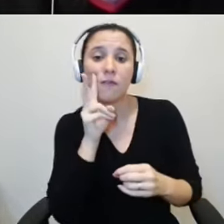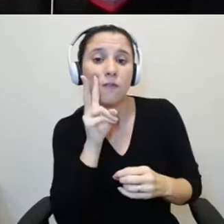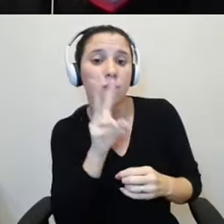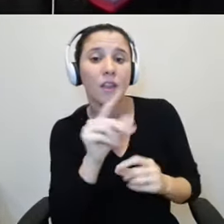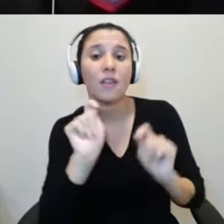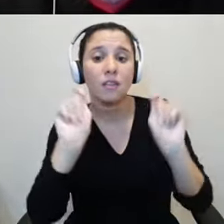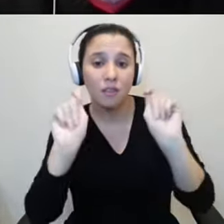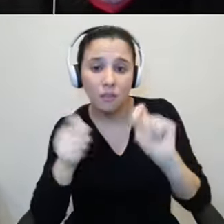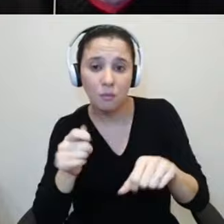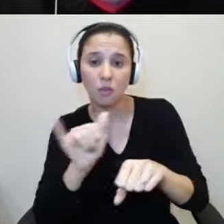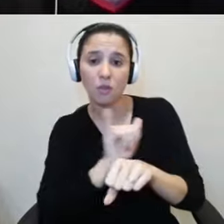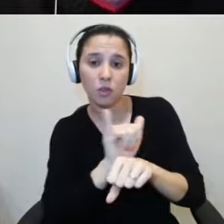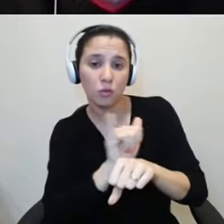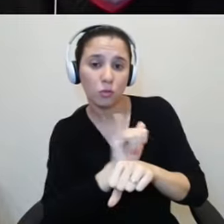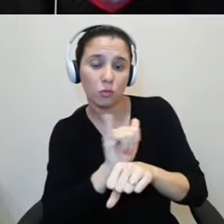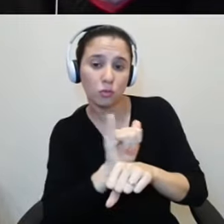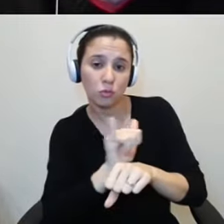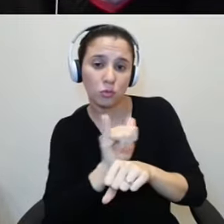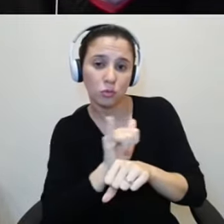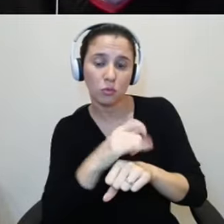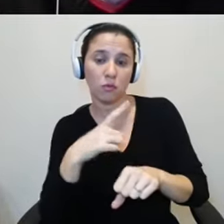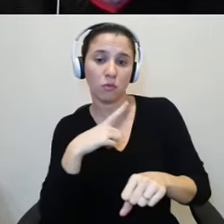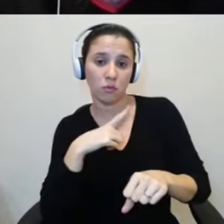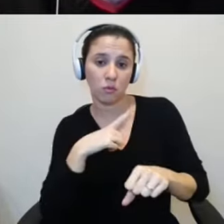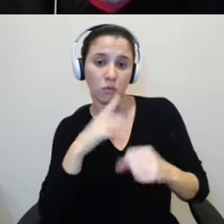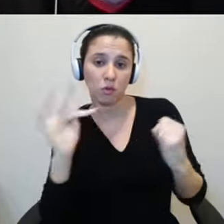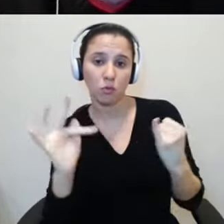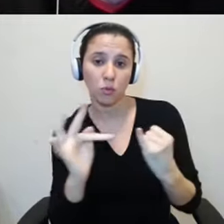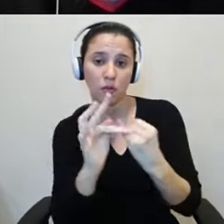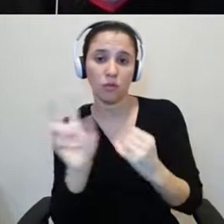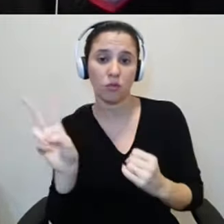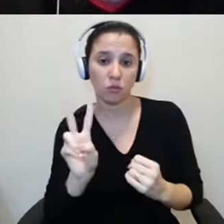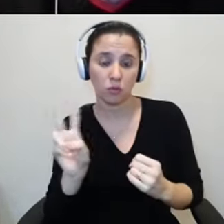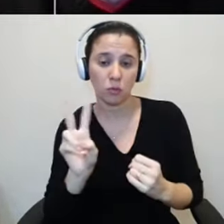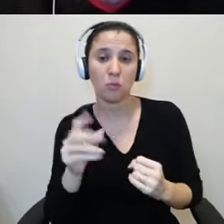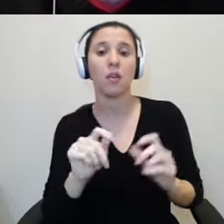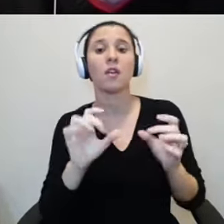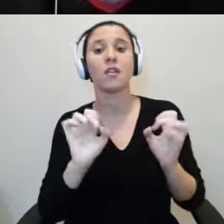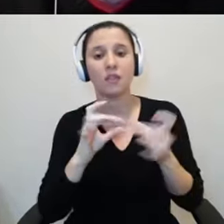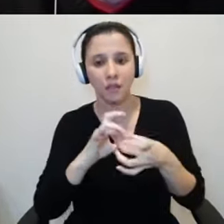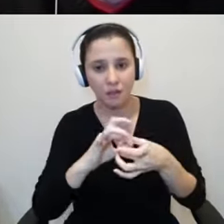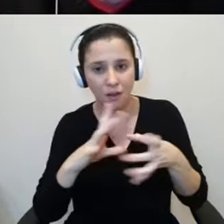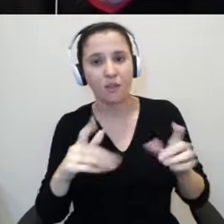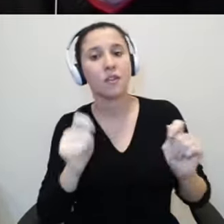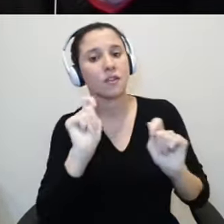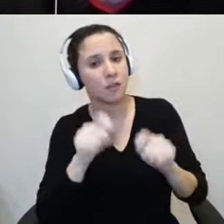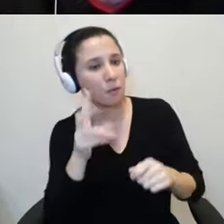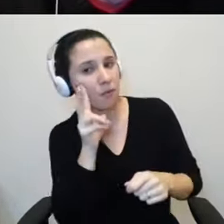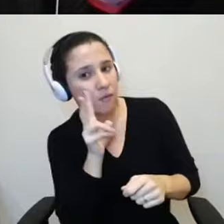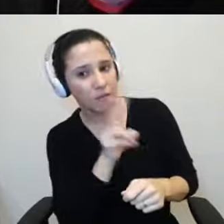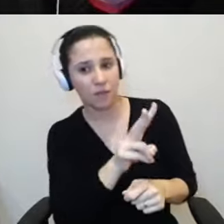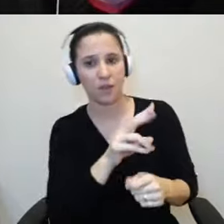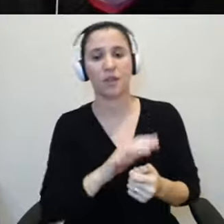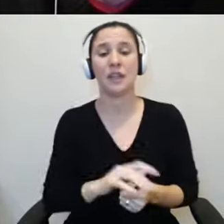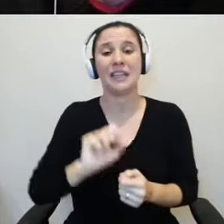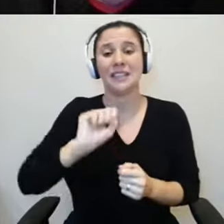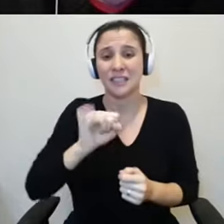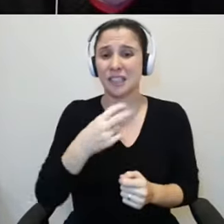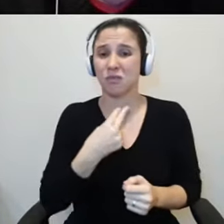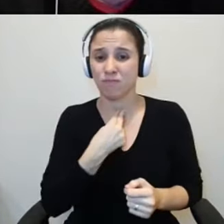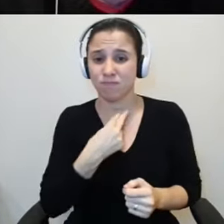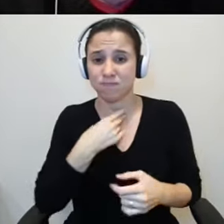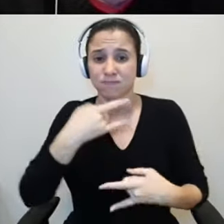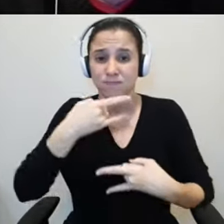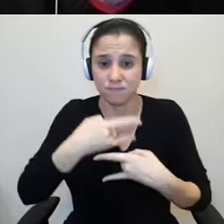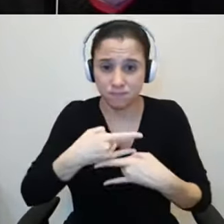YouTube oficial, vai estar disponível para vocês acompanharem. E, claro, se não puderem acompanhar ali ao vivo, vai estar disponível depois